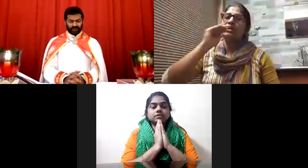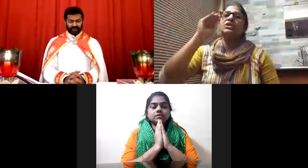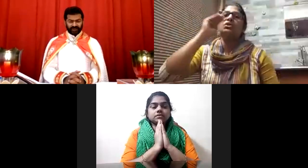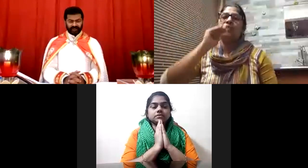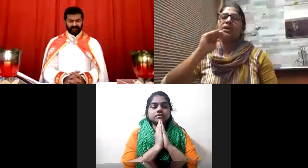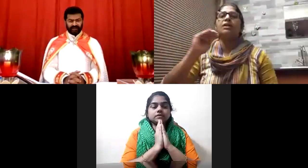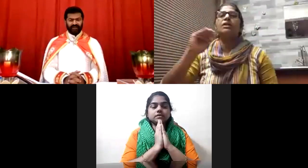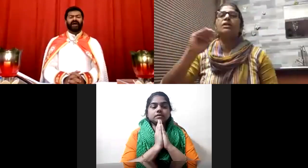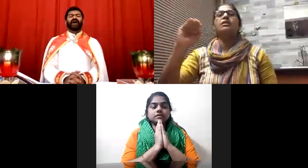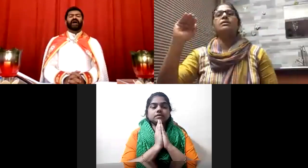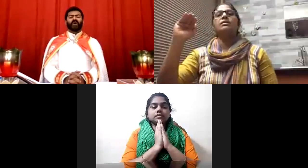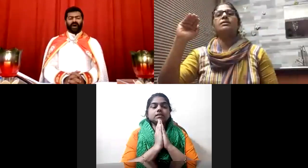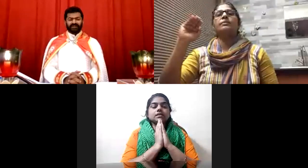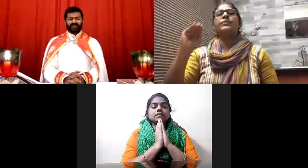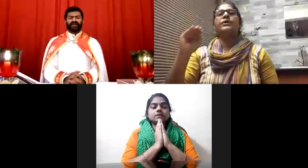വാഴ്ത്തിടുവിൻ,